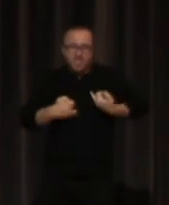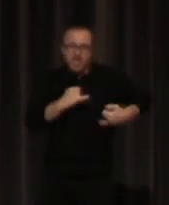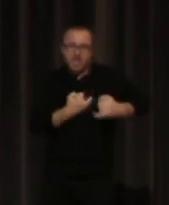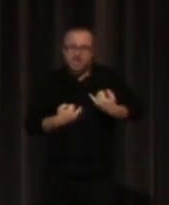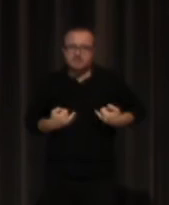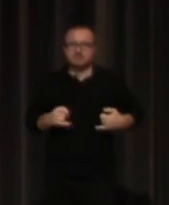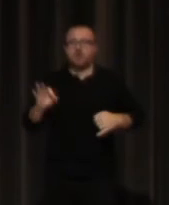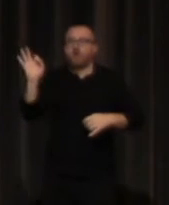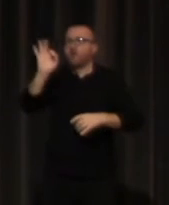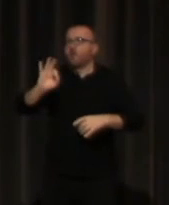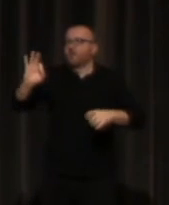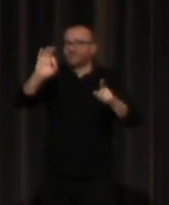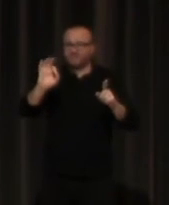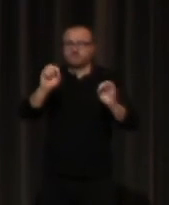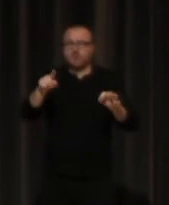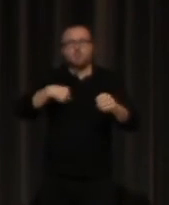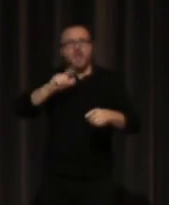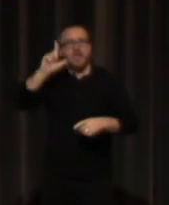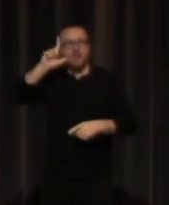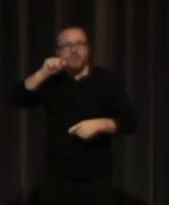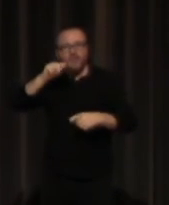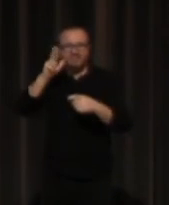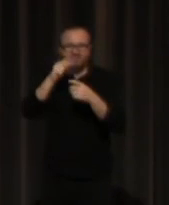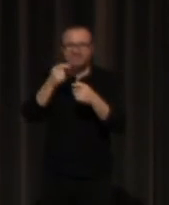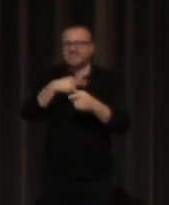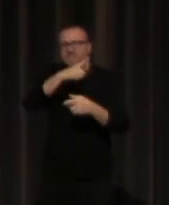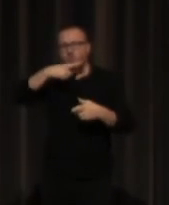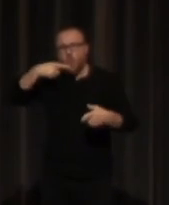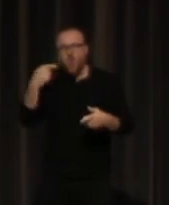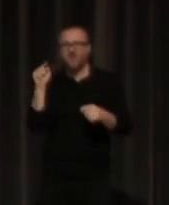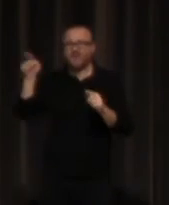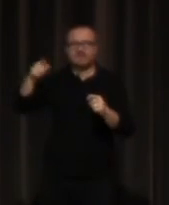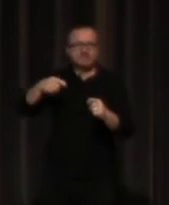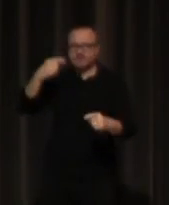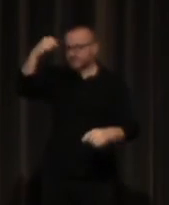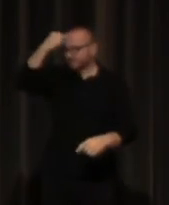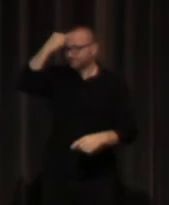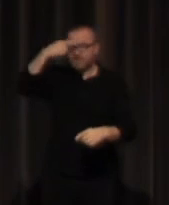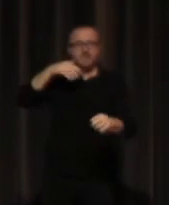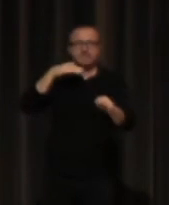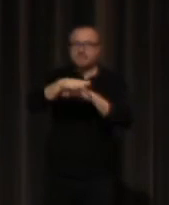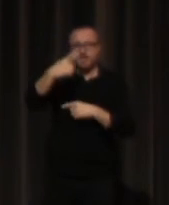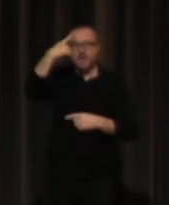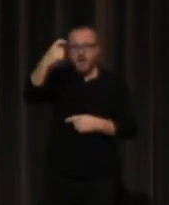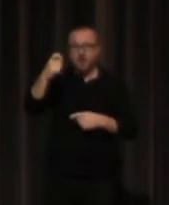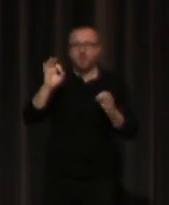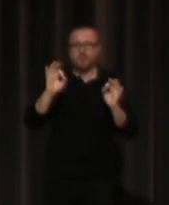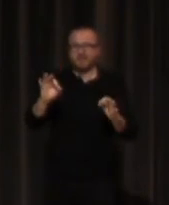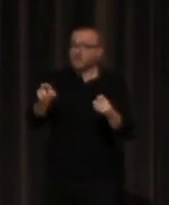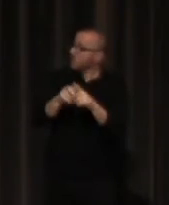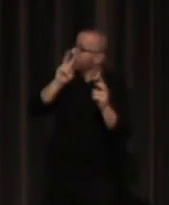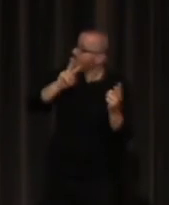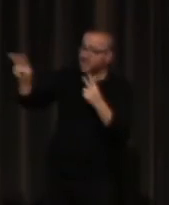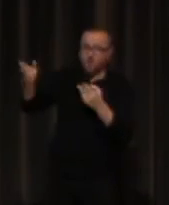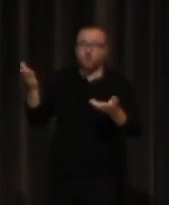dissimulades, les ferides doloroses, petites, però que no pots mai oblidar, com aquestes fulles escampades per terres